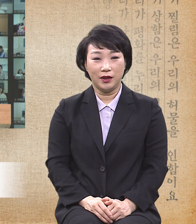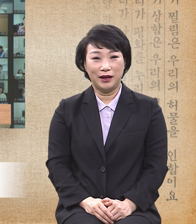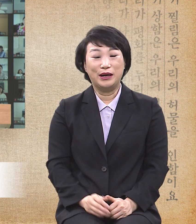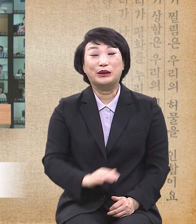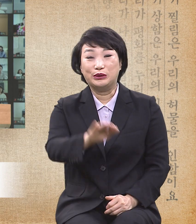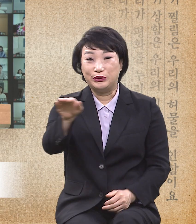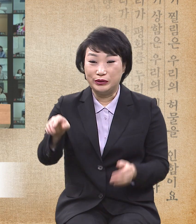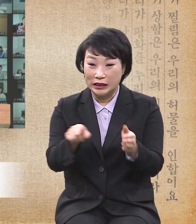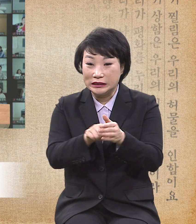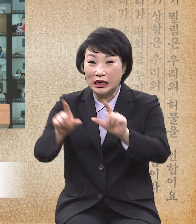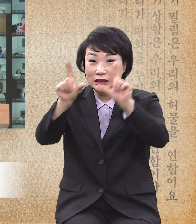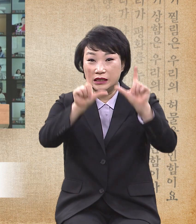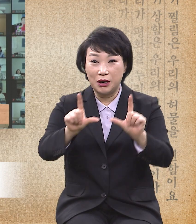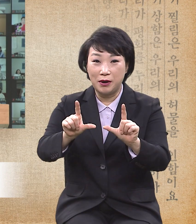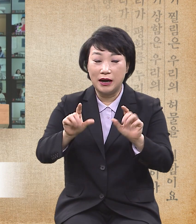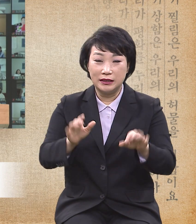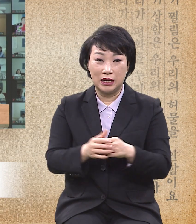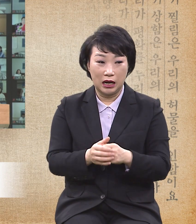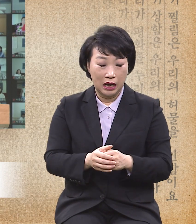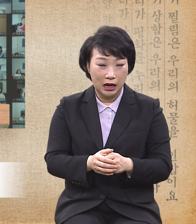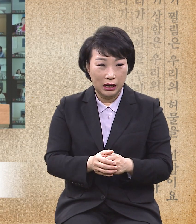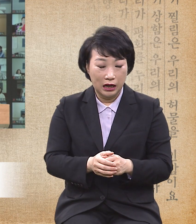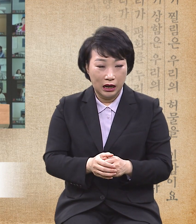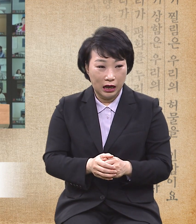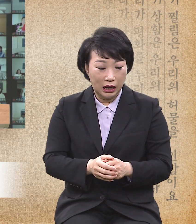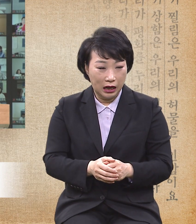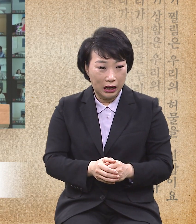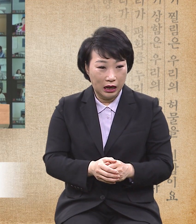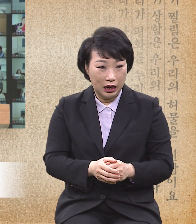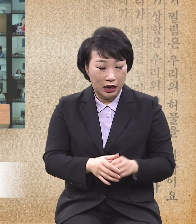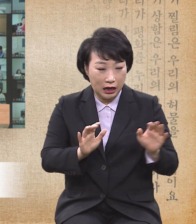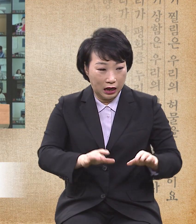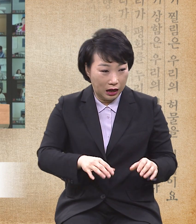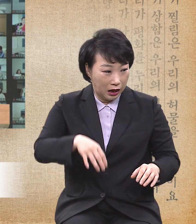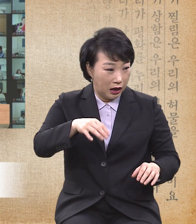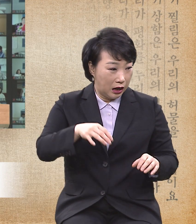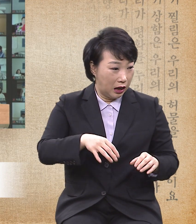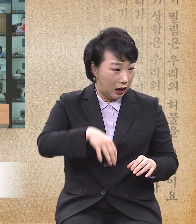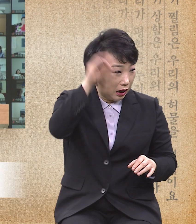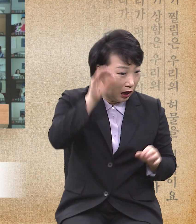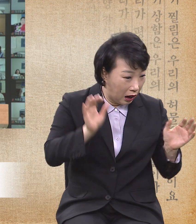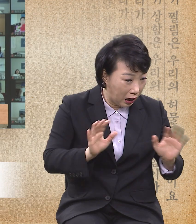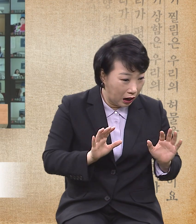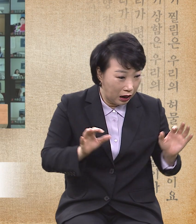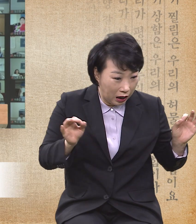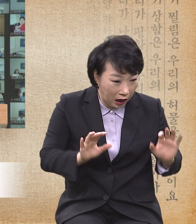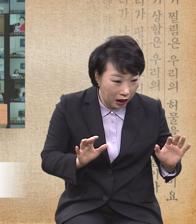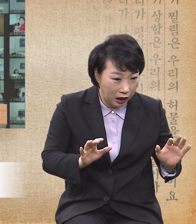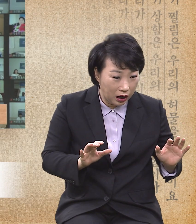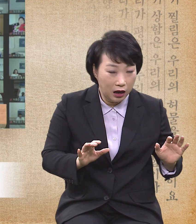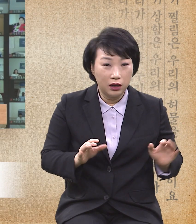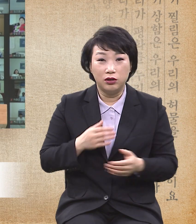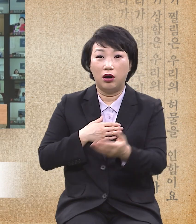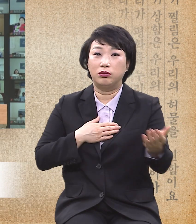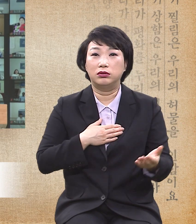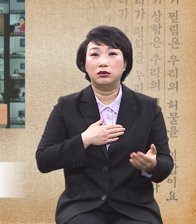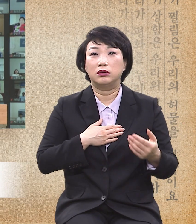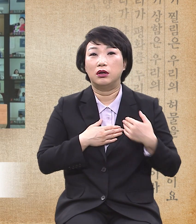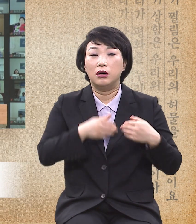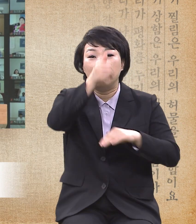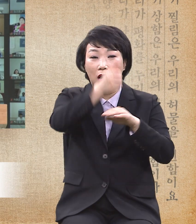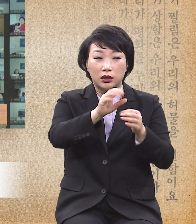우리 신앙생활 아차하다가 마지막 때에 아차하는 순간에